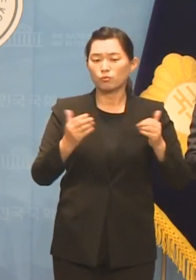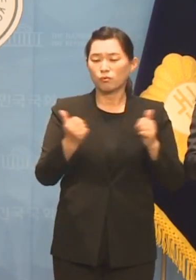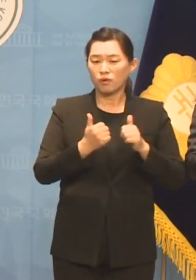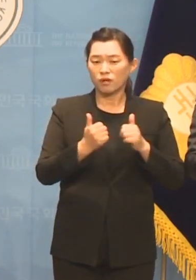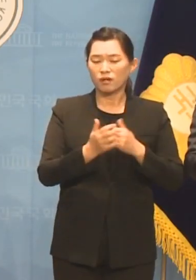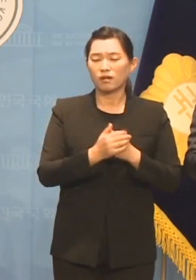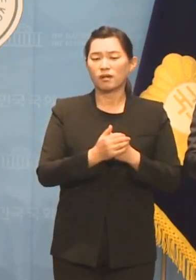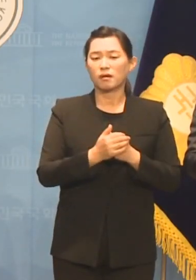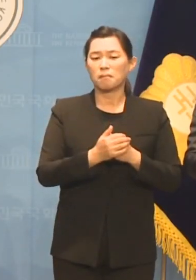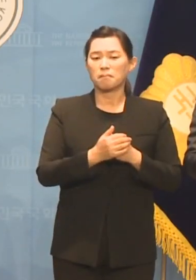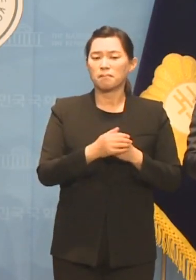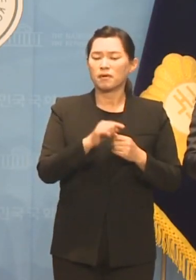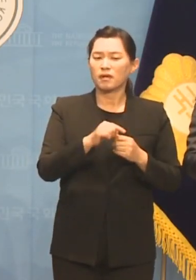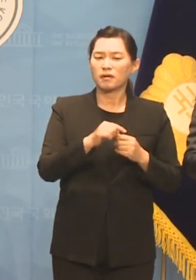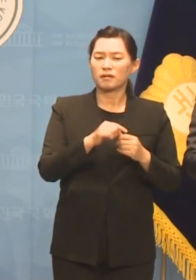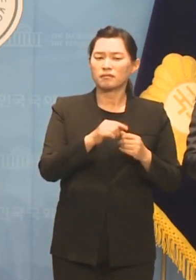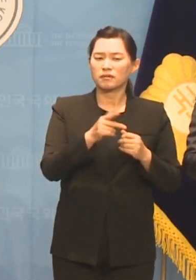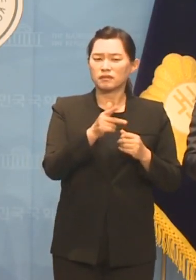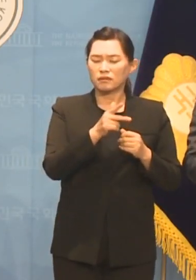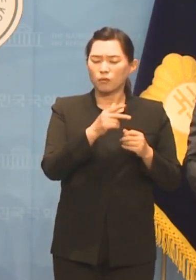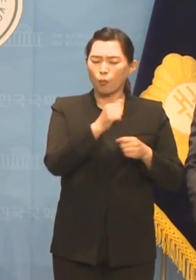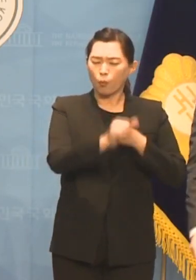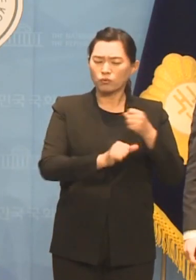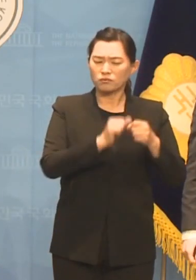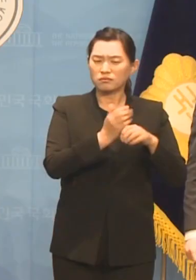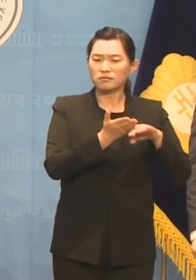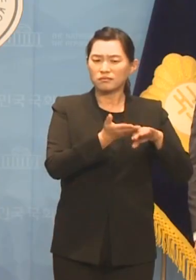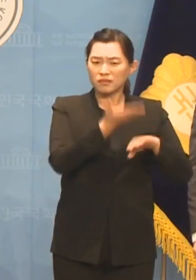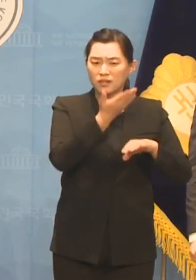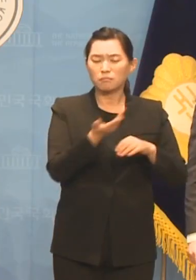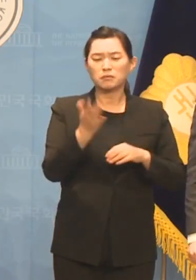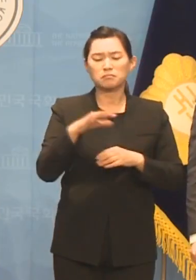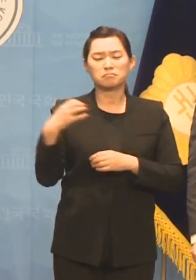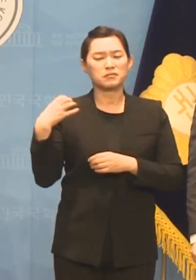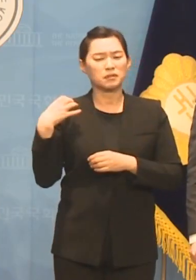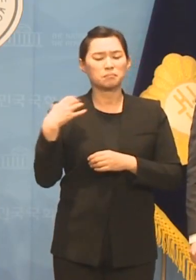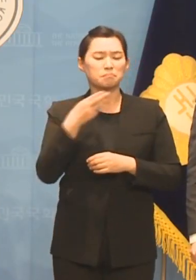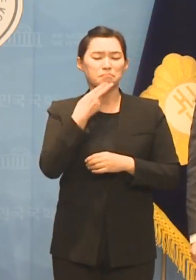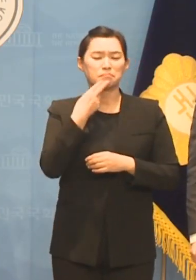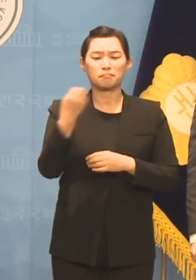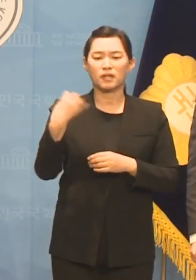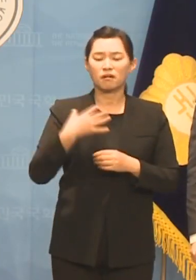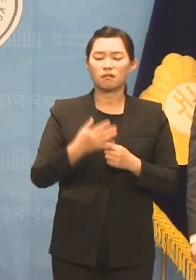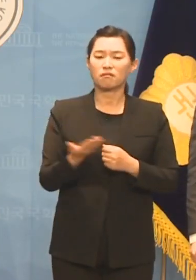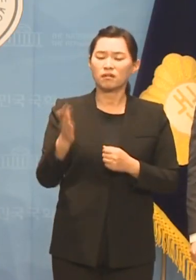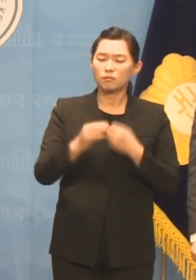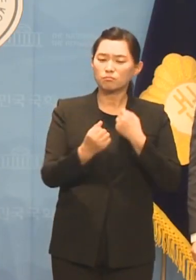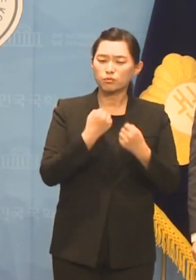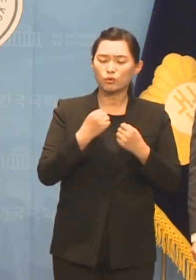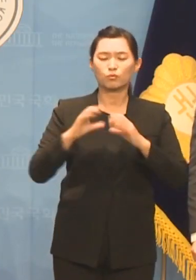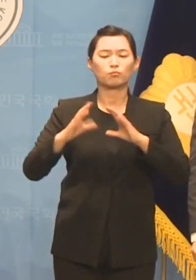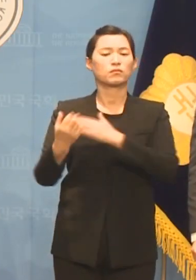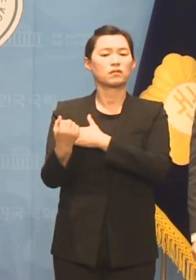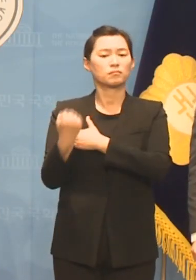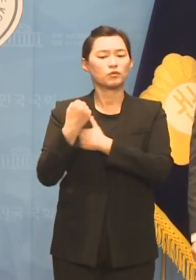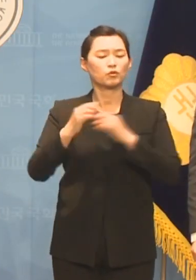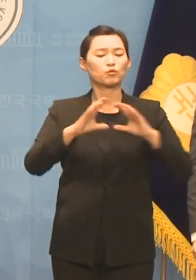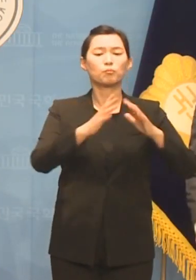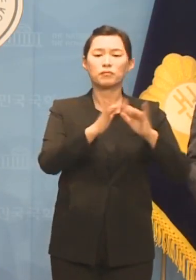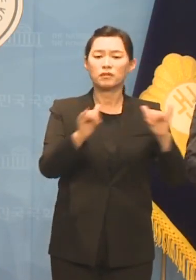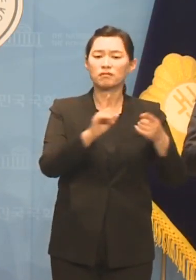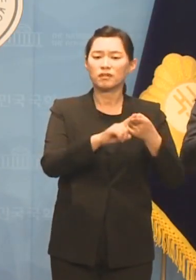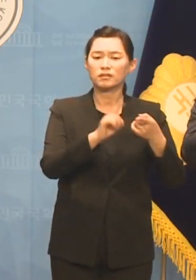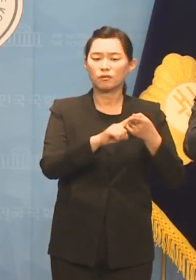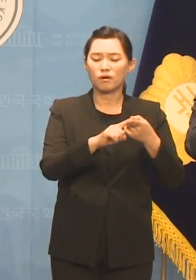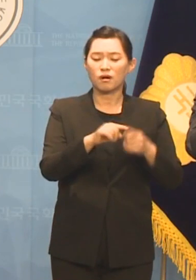사건 1심 재판을 무려 5년 넘게 끌면서도 이에 대한 책임을 회피하고 있습니다. 그럼에도 불구하고 국민의힘은 국민을 상대로